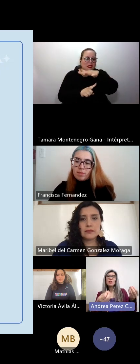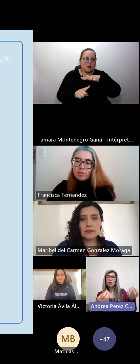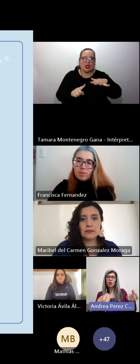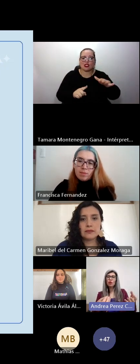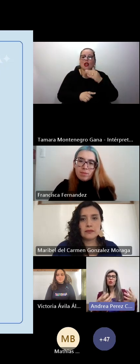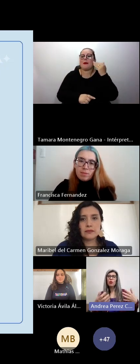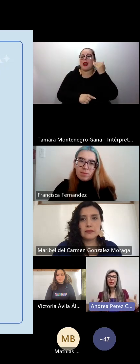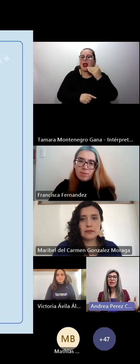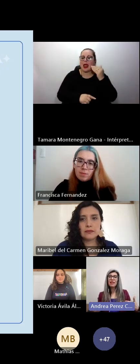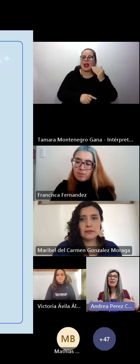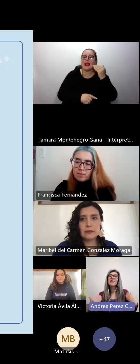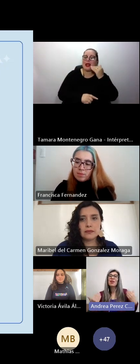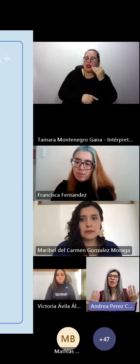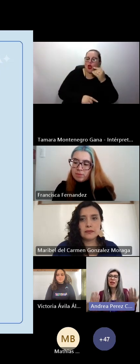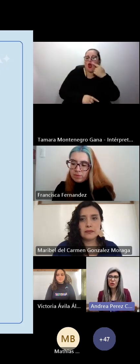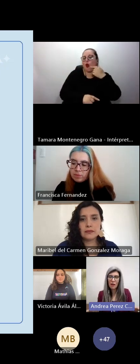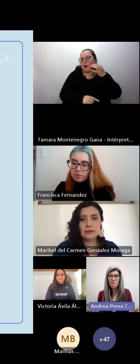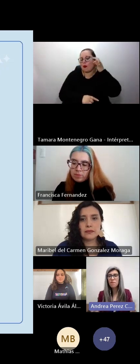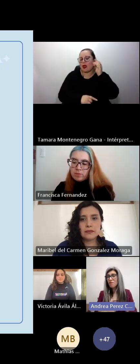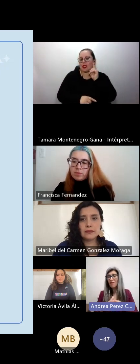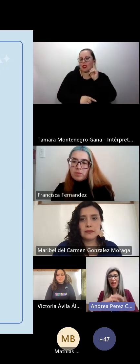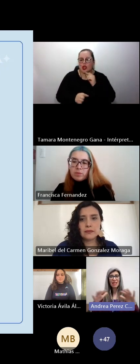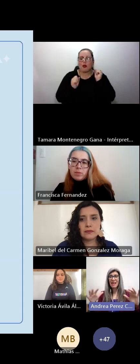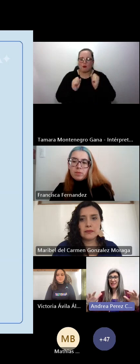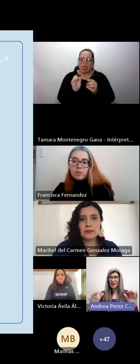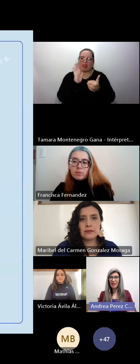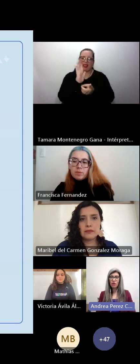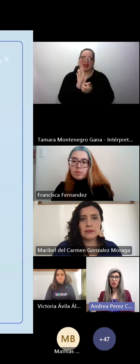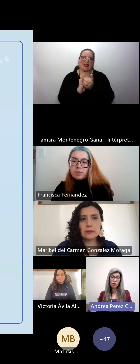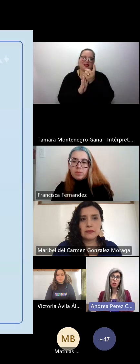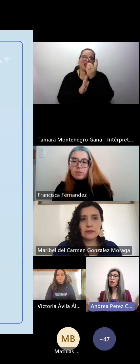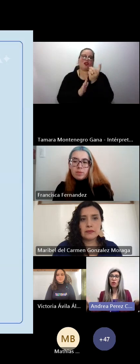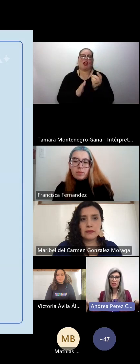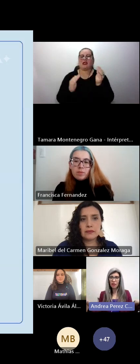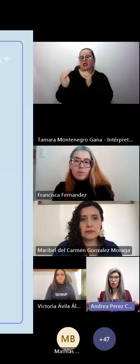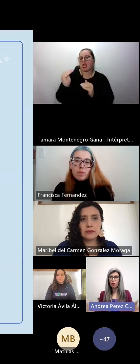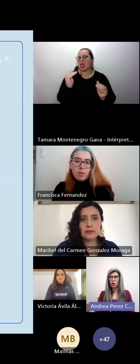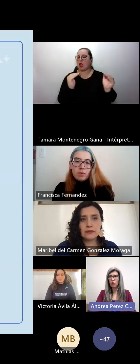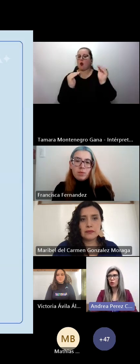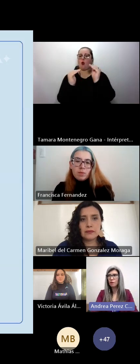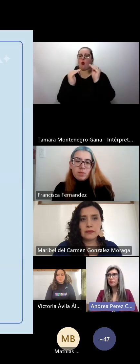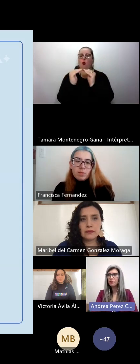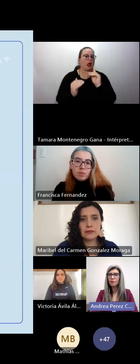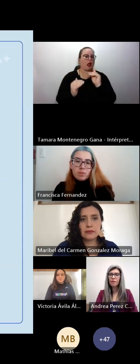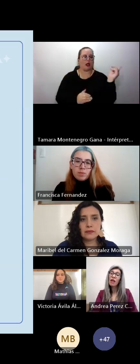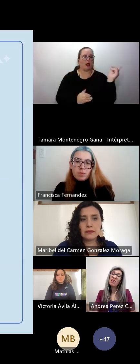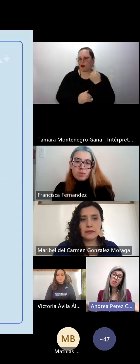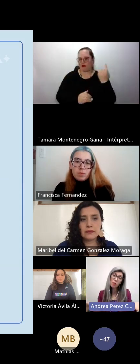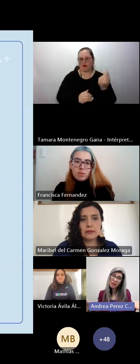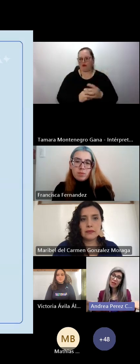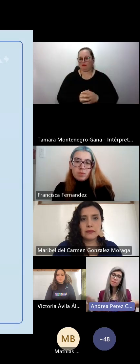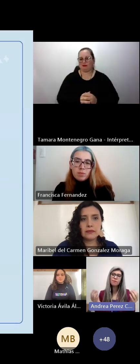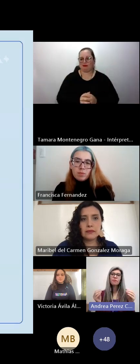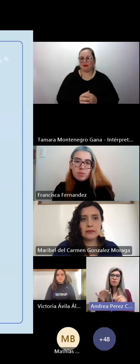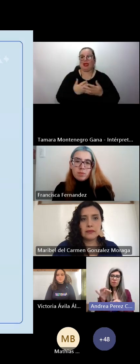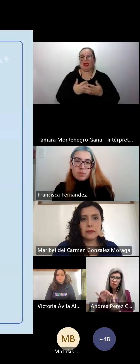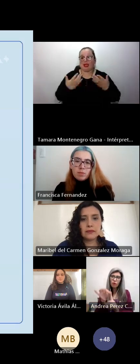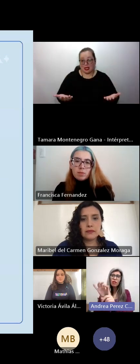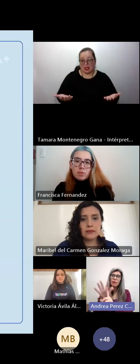niñas sordos puedan ir desarrollándose en equidad de condiciones que el resto de nosotros. Y eso